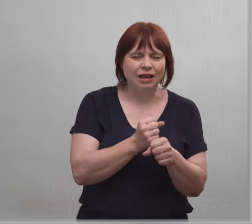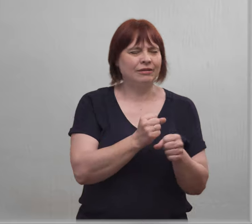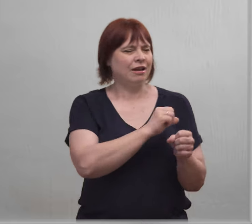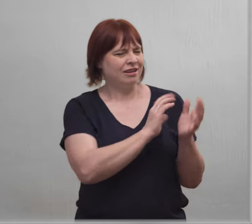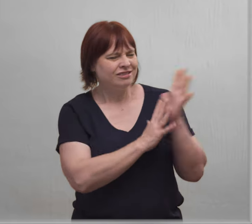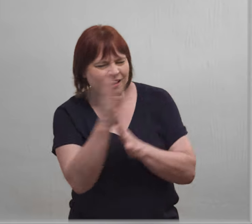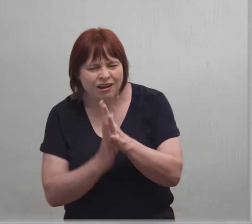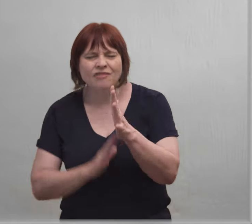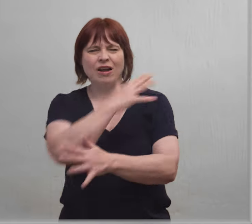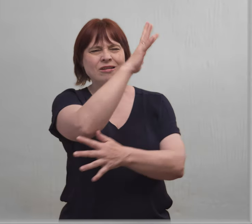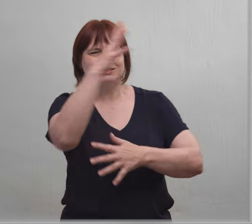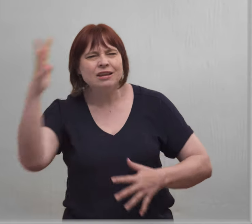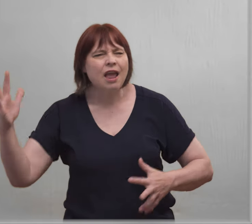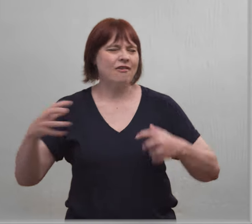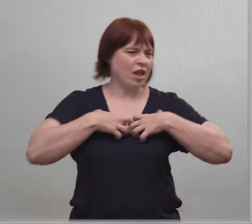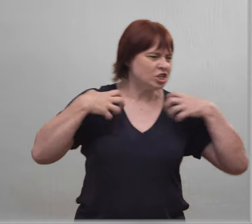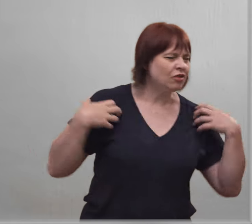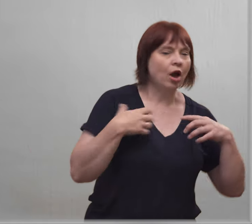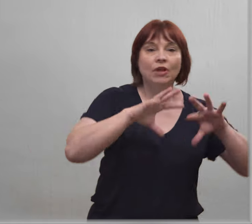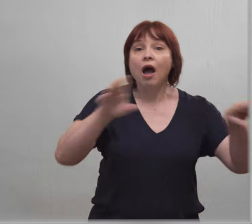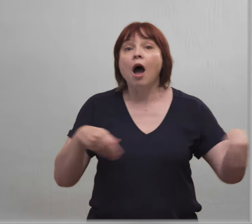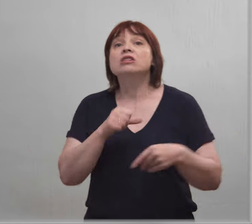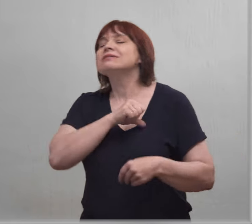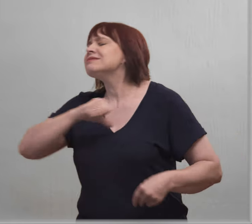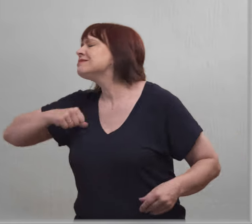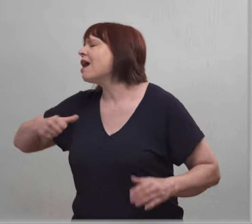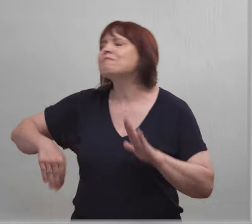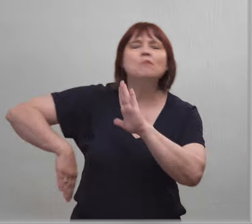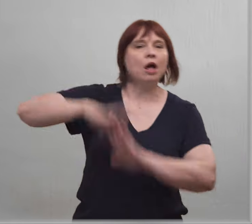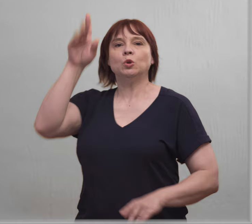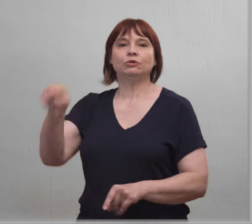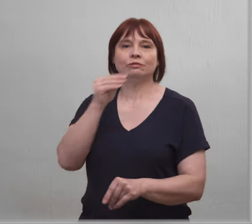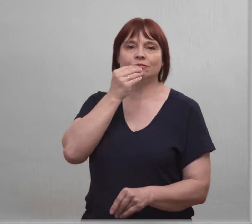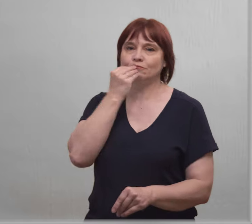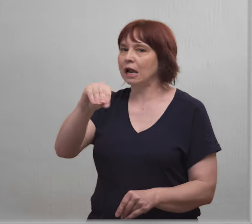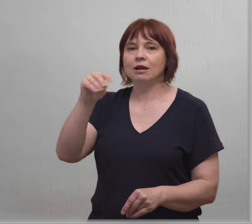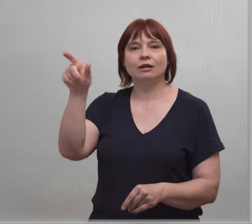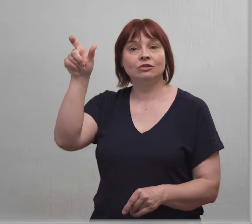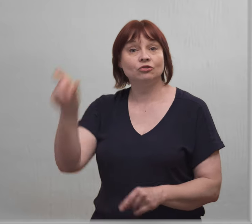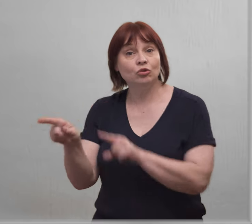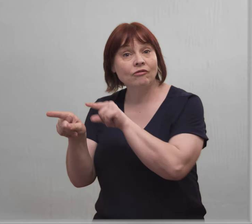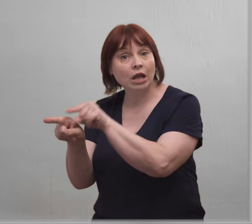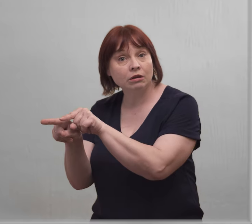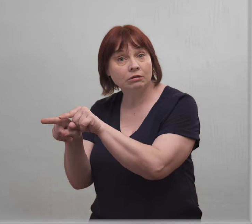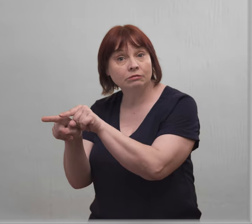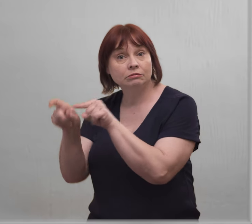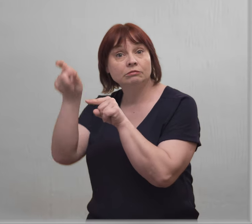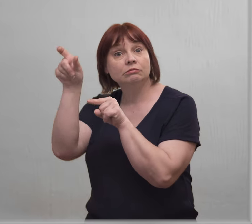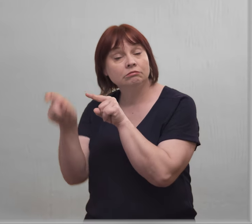деревьями. Он наполняет землю животным миром и венцом творения ставит человека. И